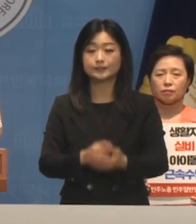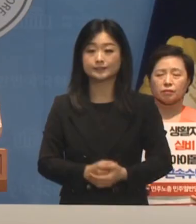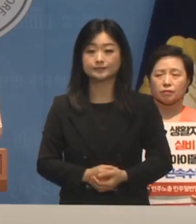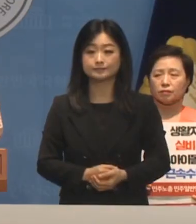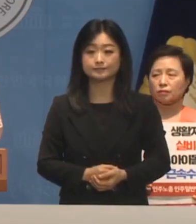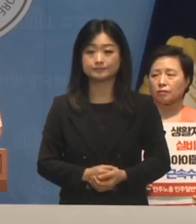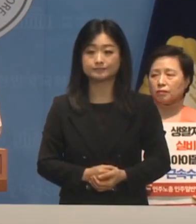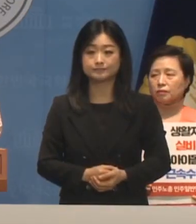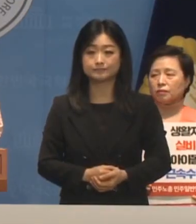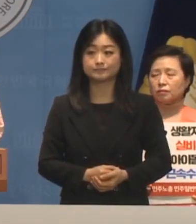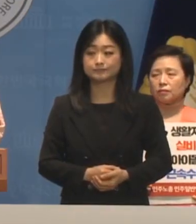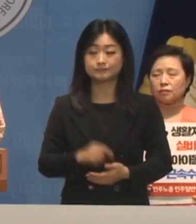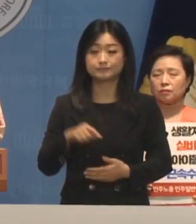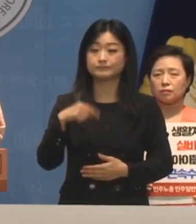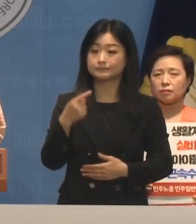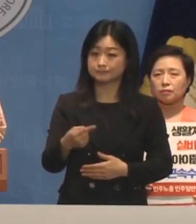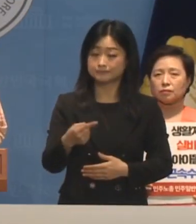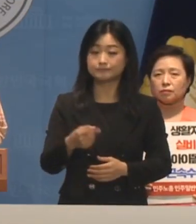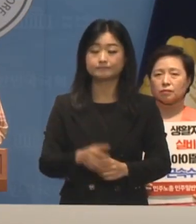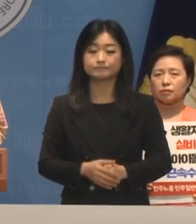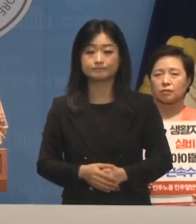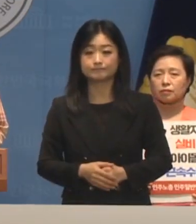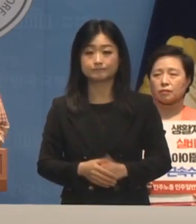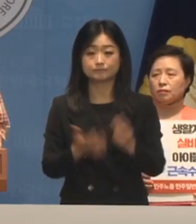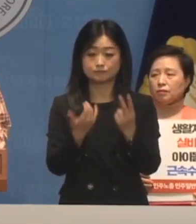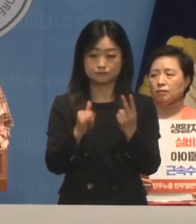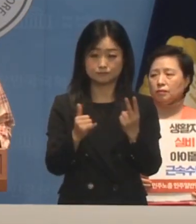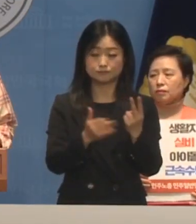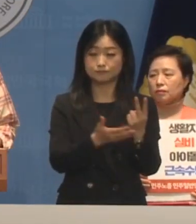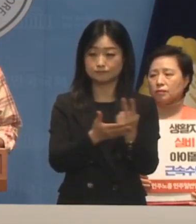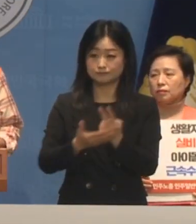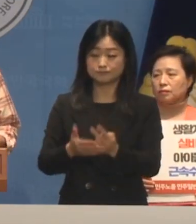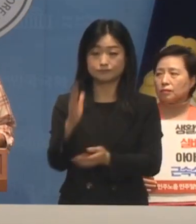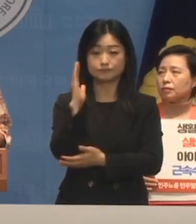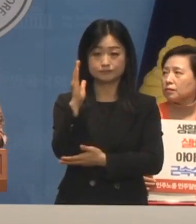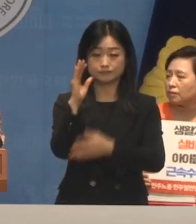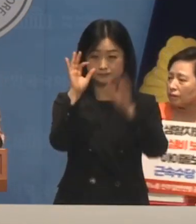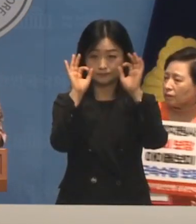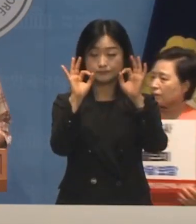촉구드립니다. 네, 다음은 현장 발언 두 분 들어보도록 하겠습니다.